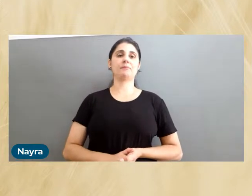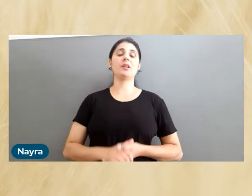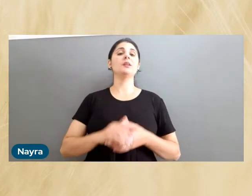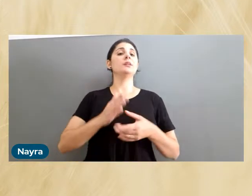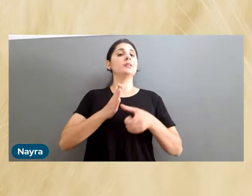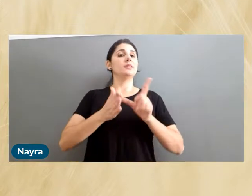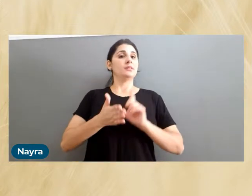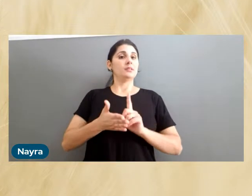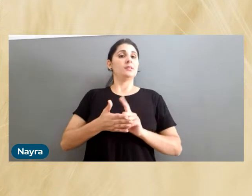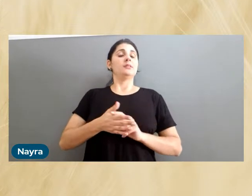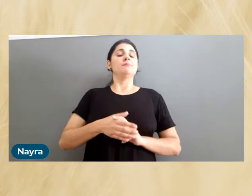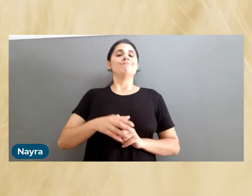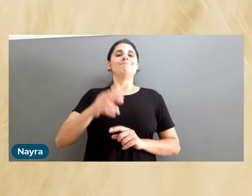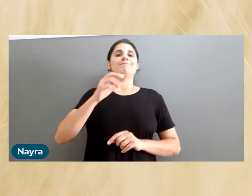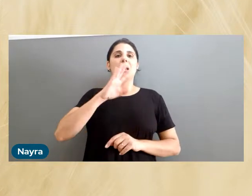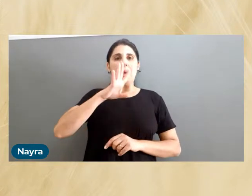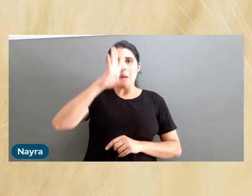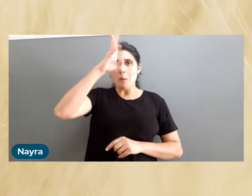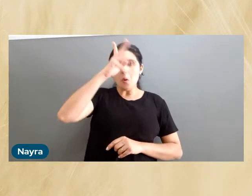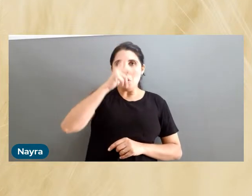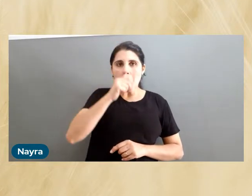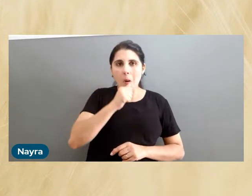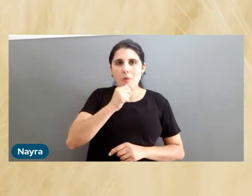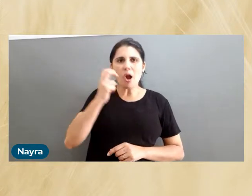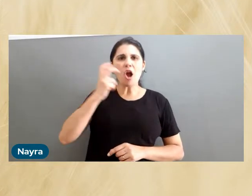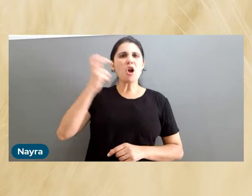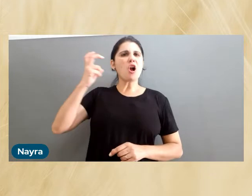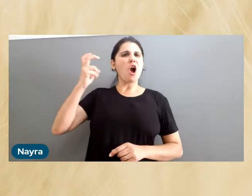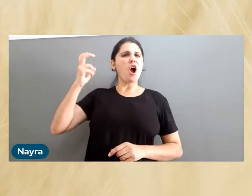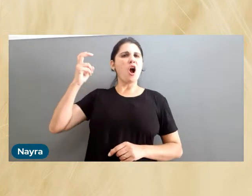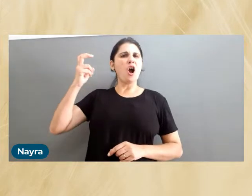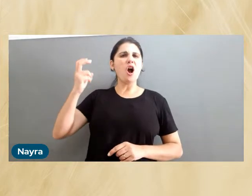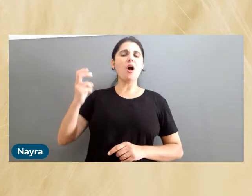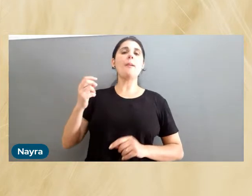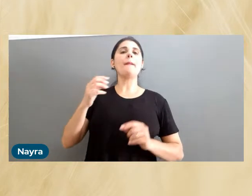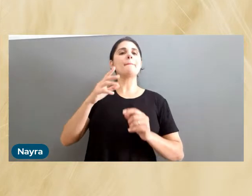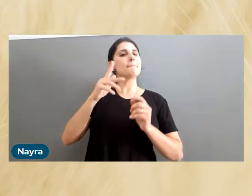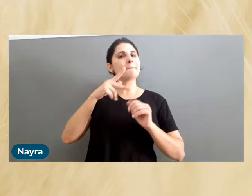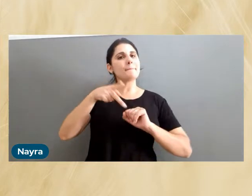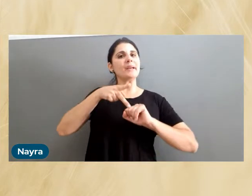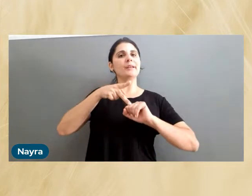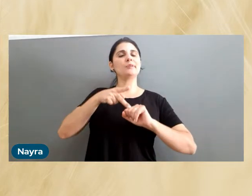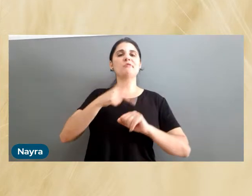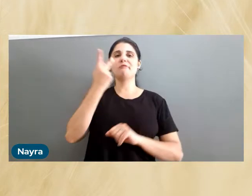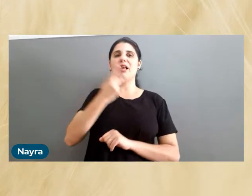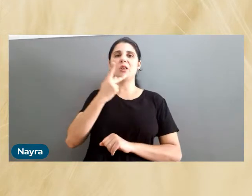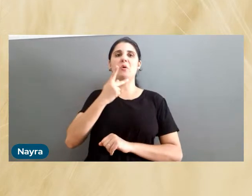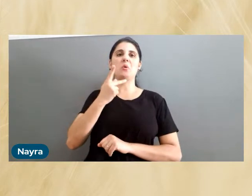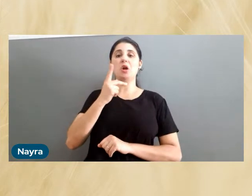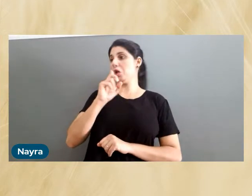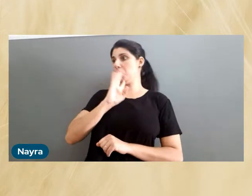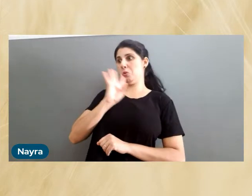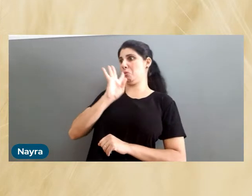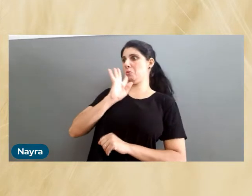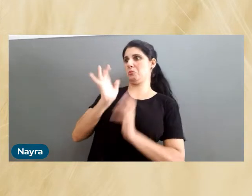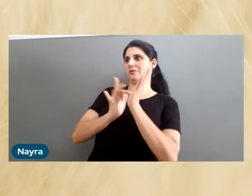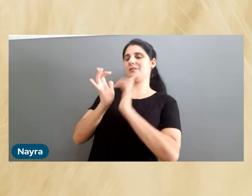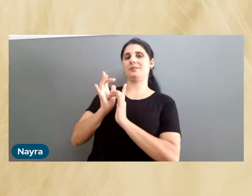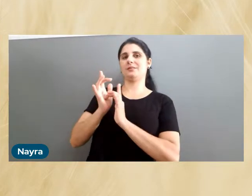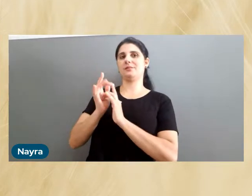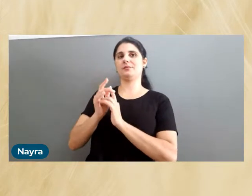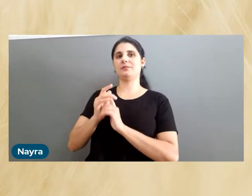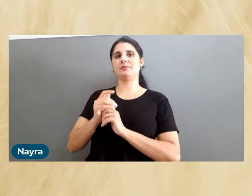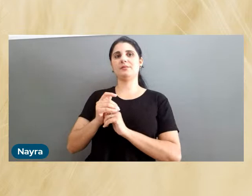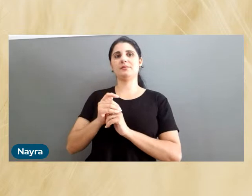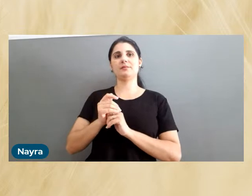que o galo cantasse, por 3 vezes, Pedro negaria Jesus. Talvez se fosse a gente, teria